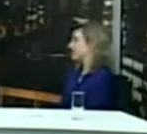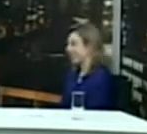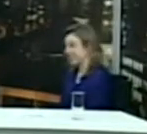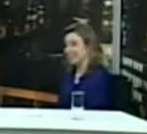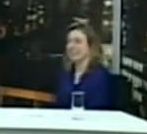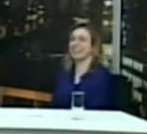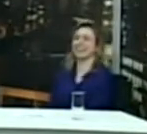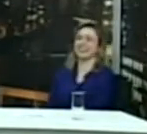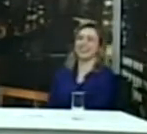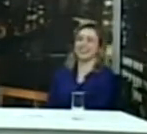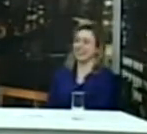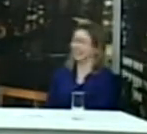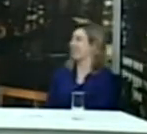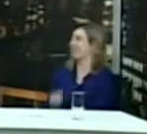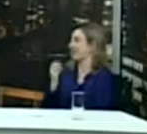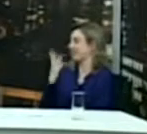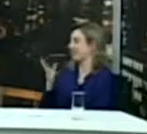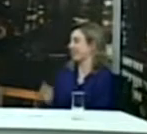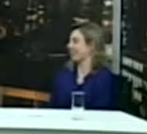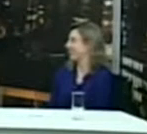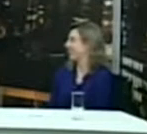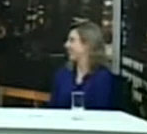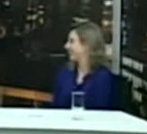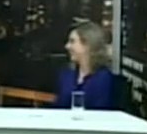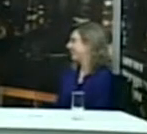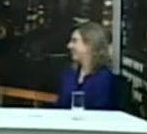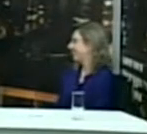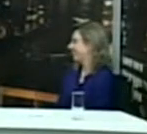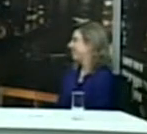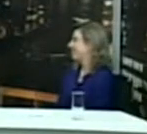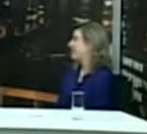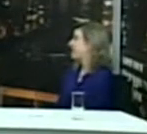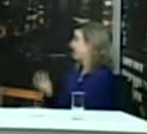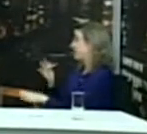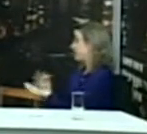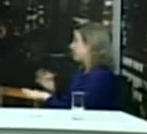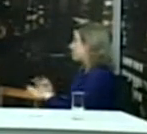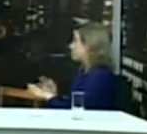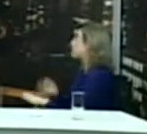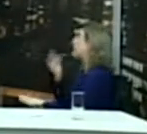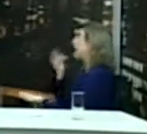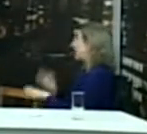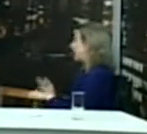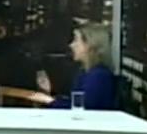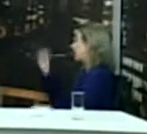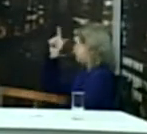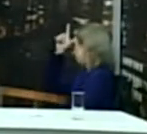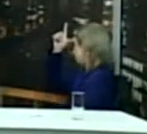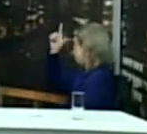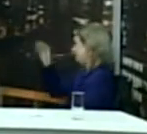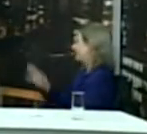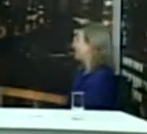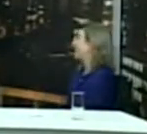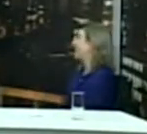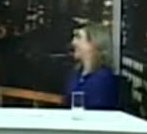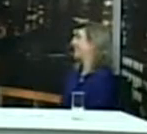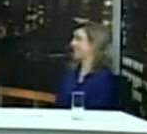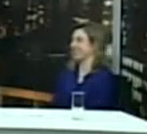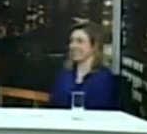aí. Esse é o teimoso. Boa. Né? Teimoso é quem teima com o alemão. Tá